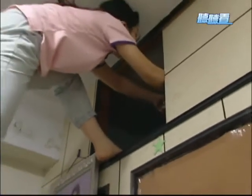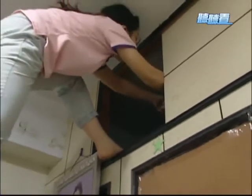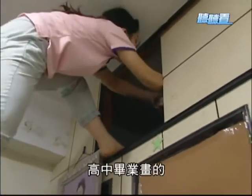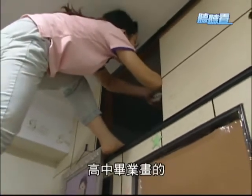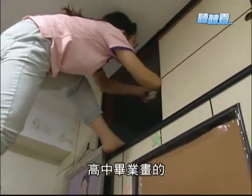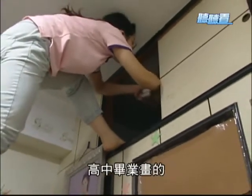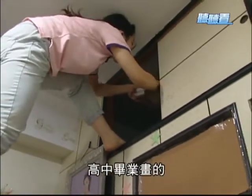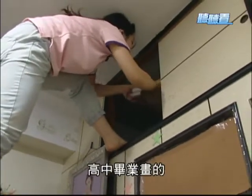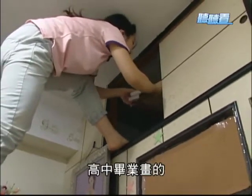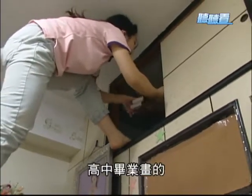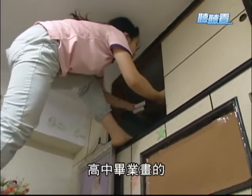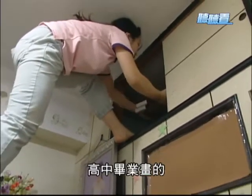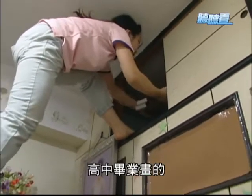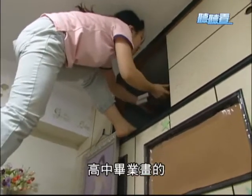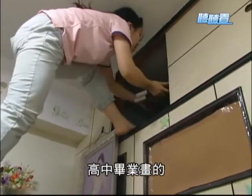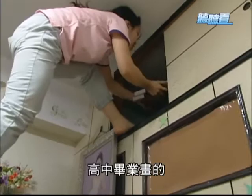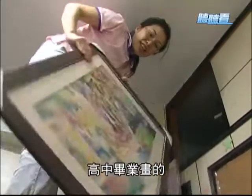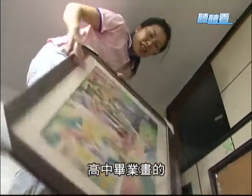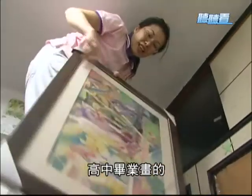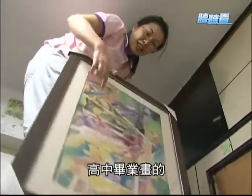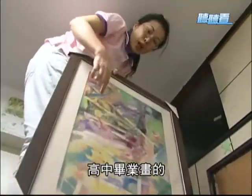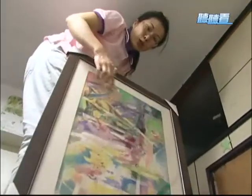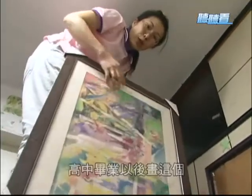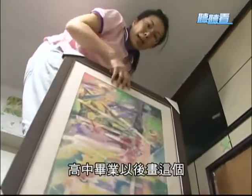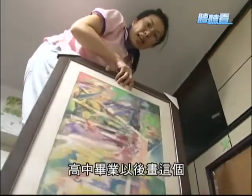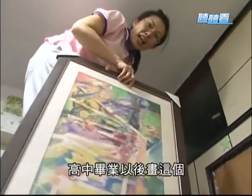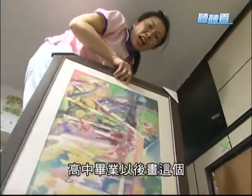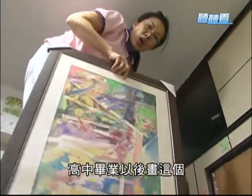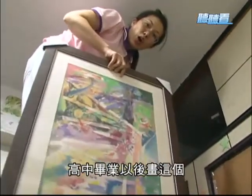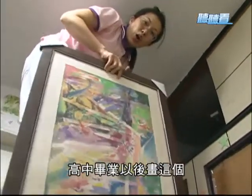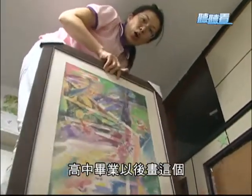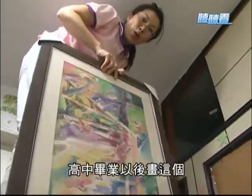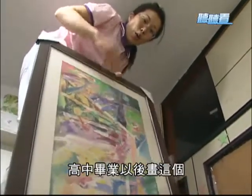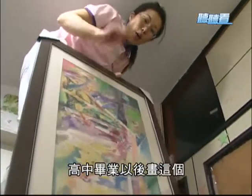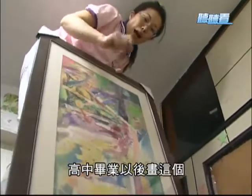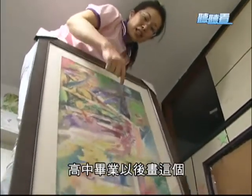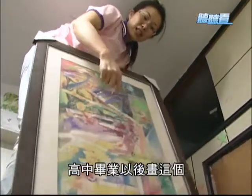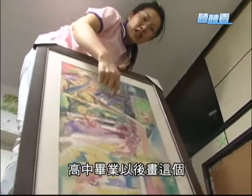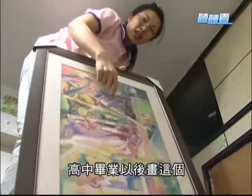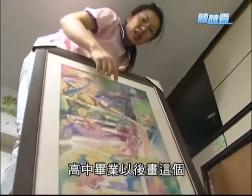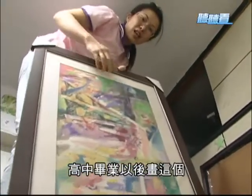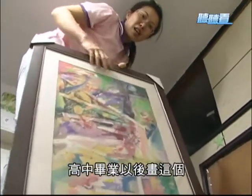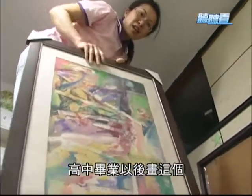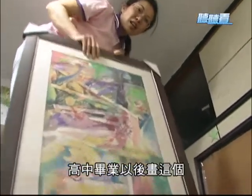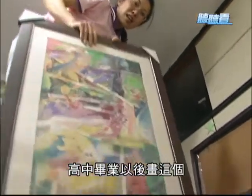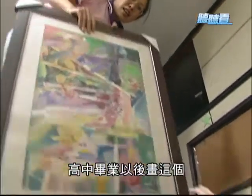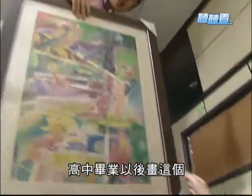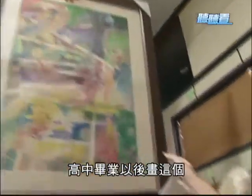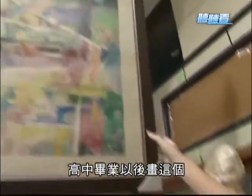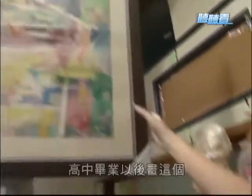个毕业画的，当个毕业后画这个。